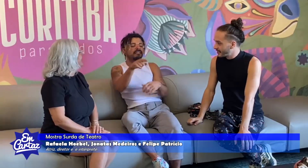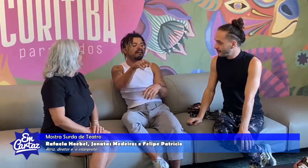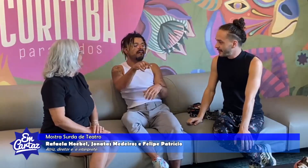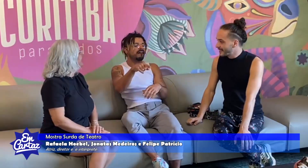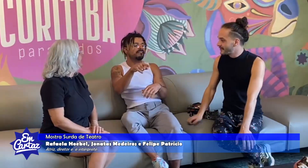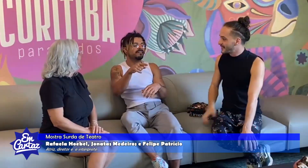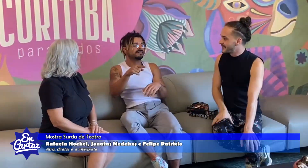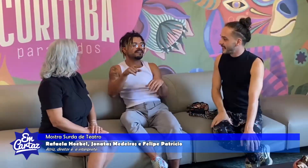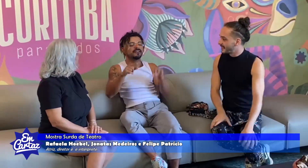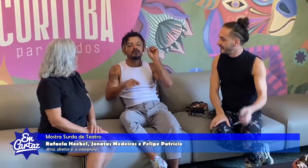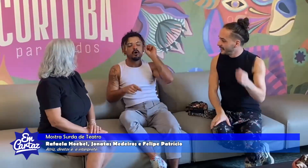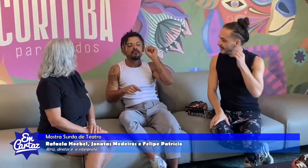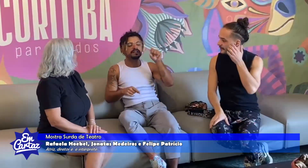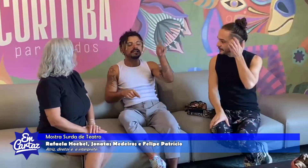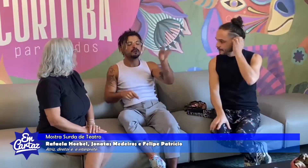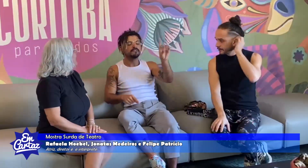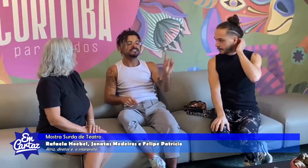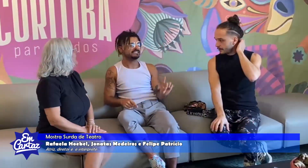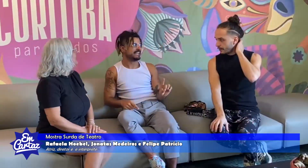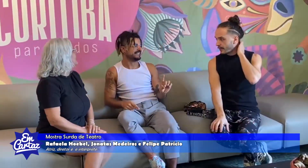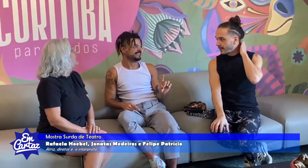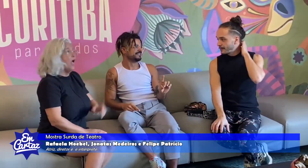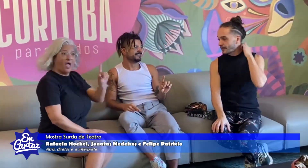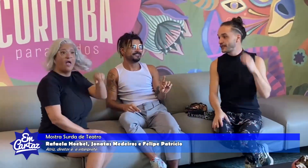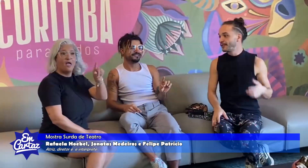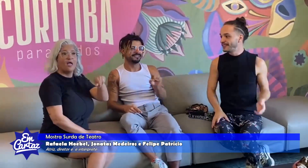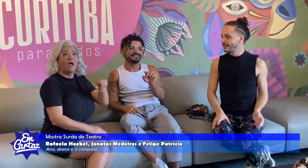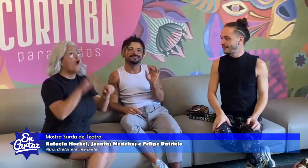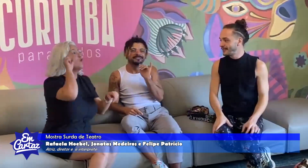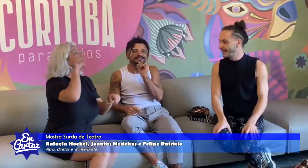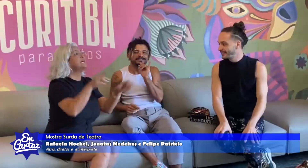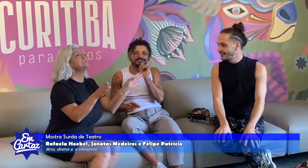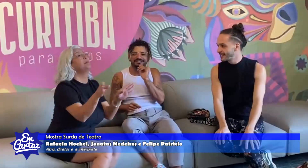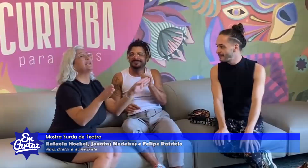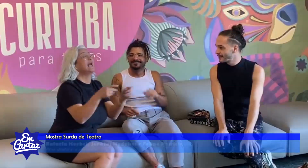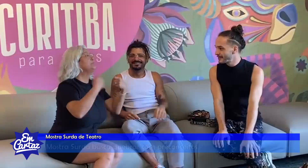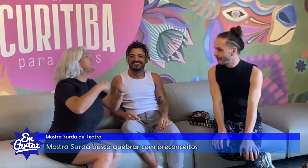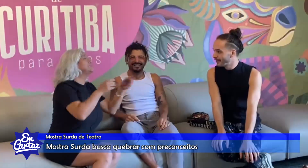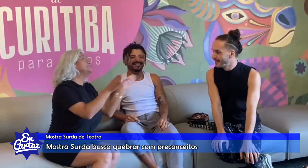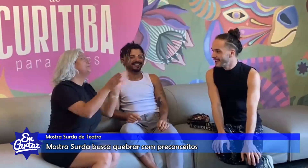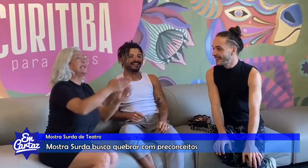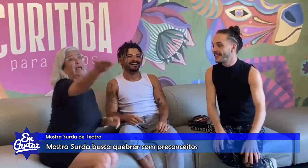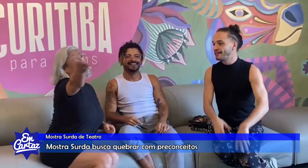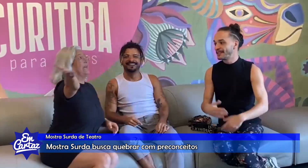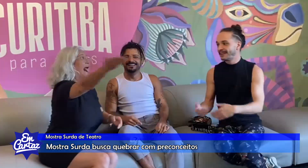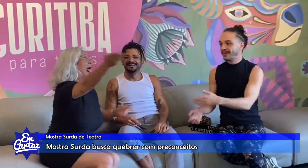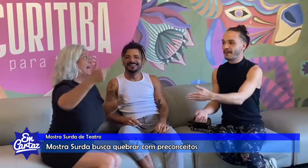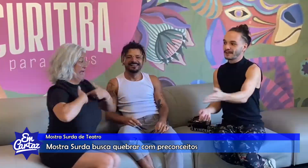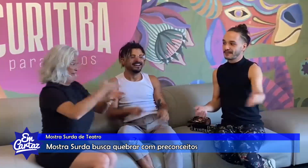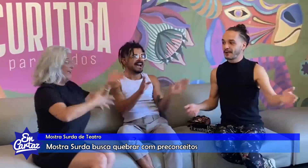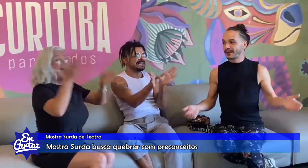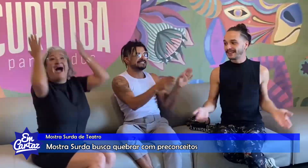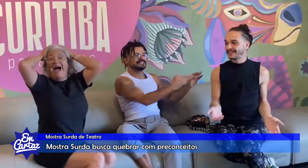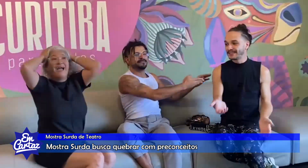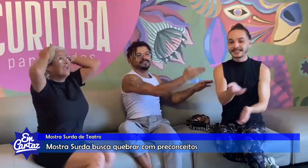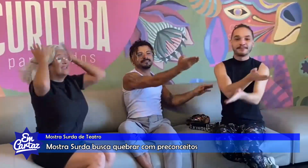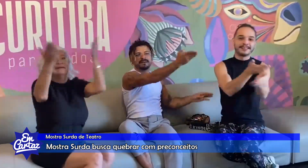A gente brinca às vezes, né, que as pessoas ouvem que são deficientes, né, por exemplo, que precisa, oh, por exemplo, agora tá tendo acessibilidade